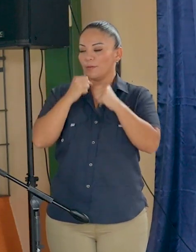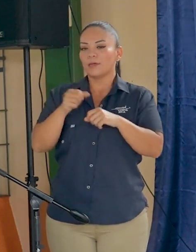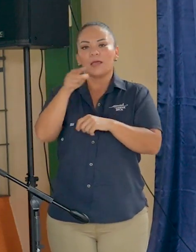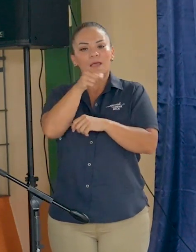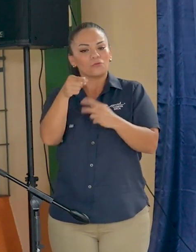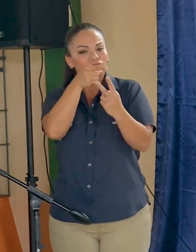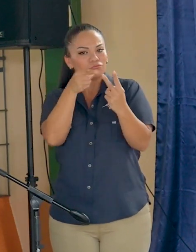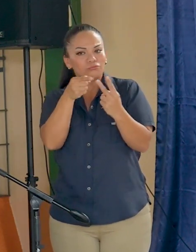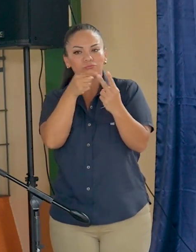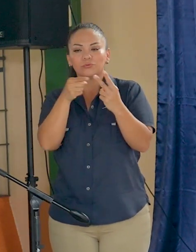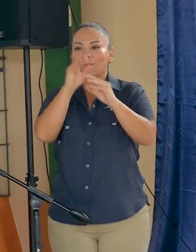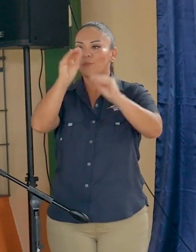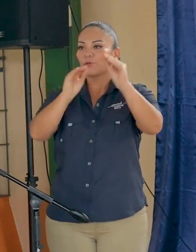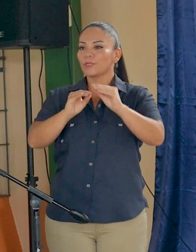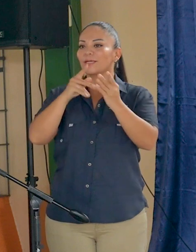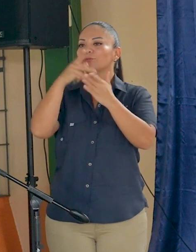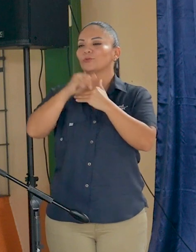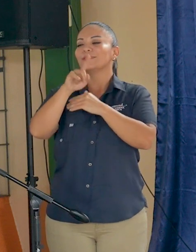materializado el proyecto